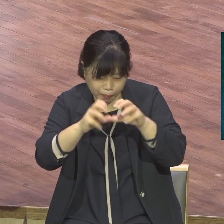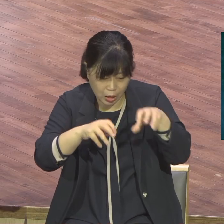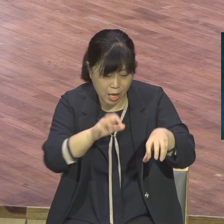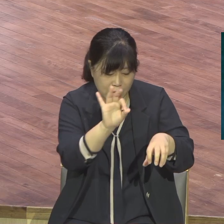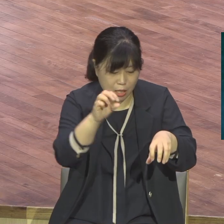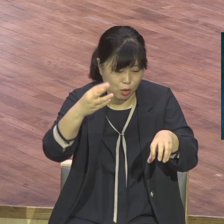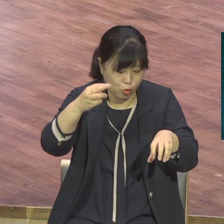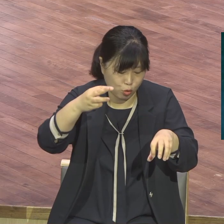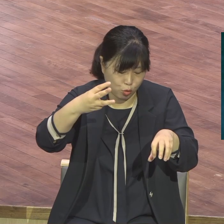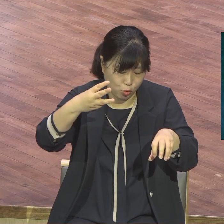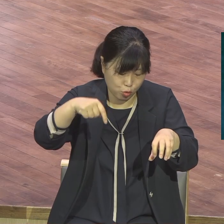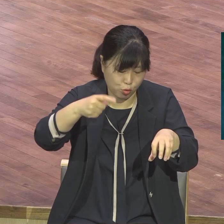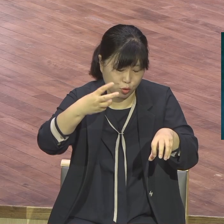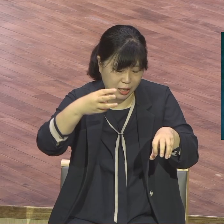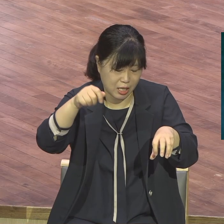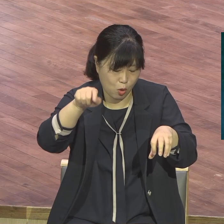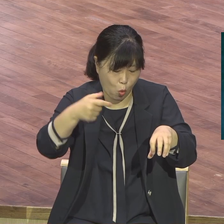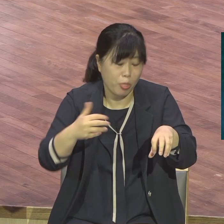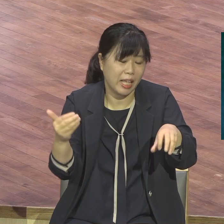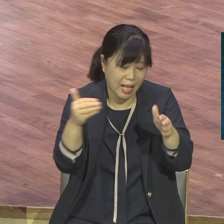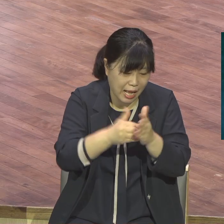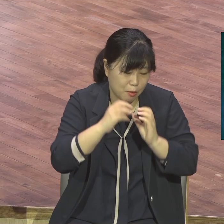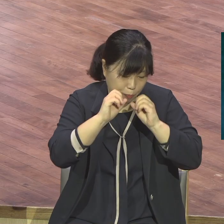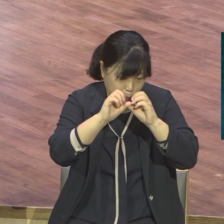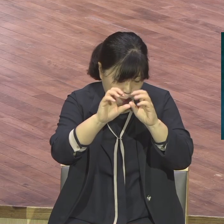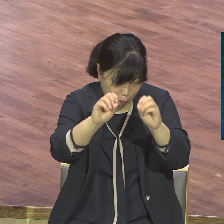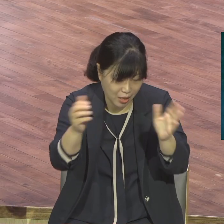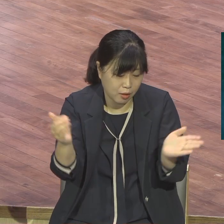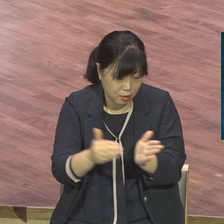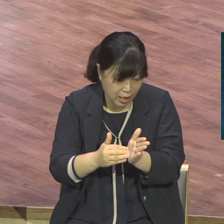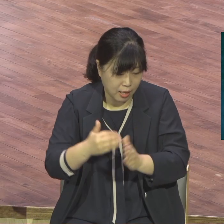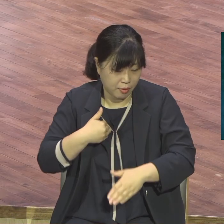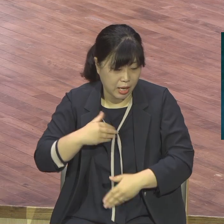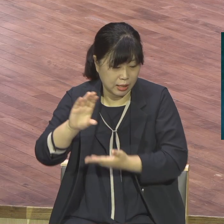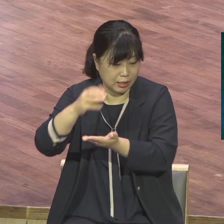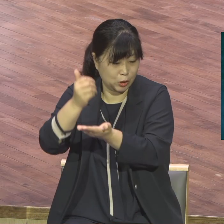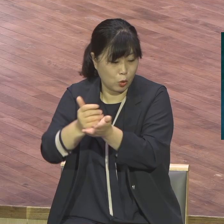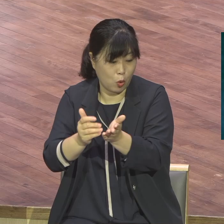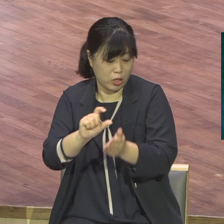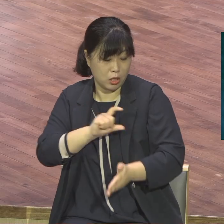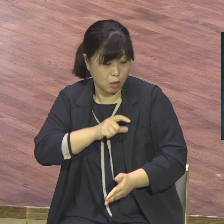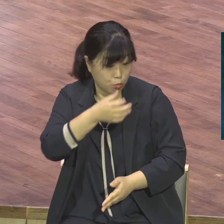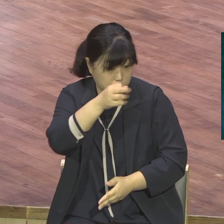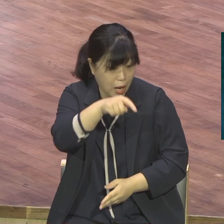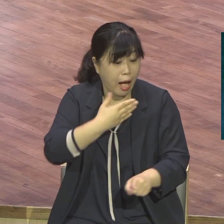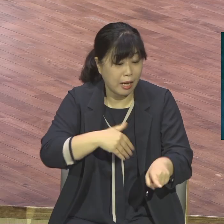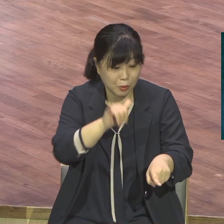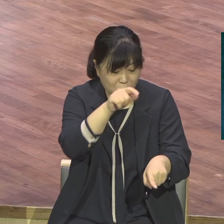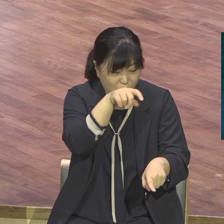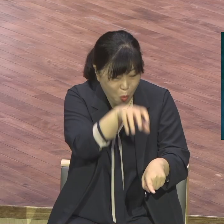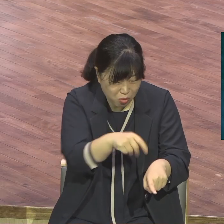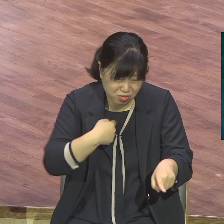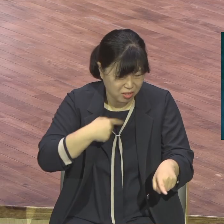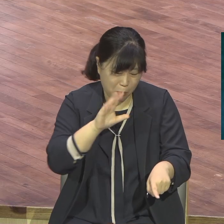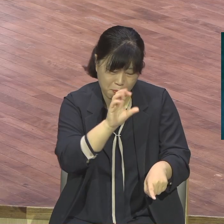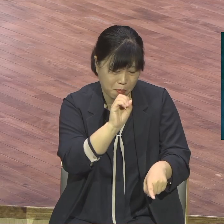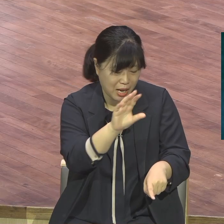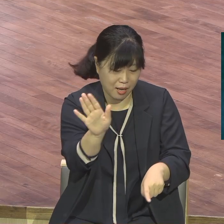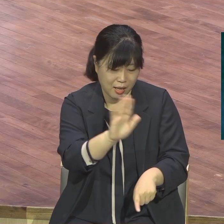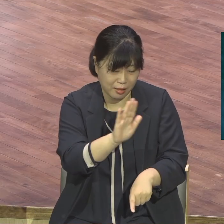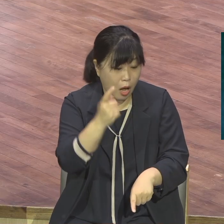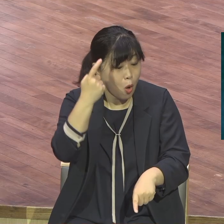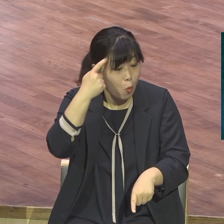편만하게 전하였노라. 또 내가 그리스도의 이름을 부르는 곳에는 복음을 전하지 않기를 힘썼노니, 이는 남의 터 위에